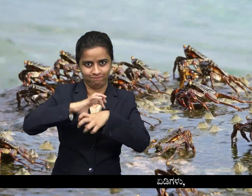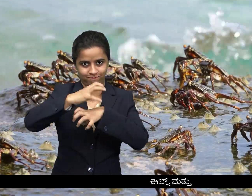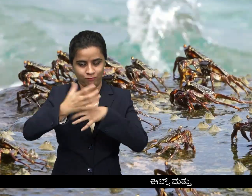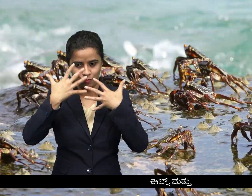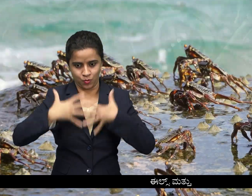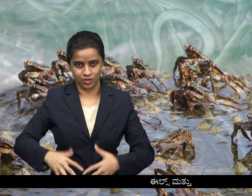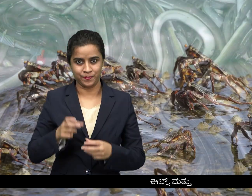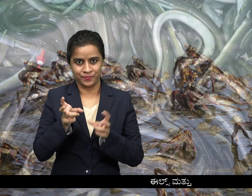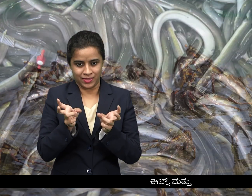ಈಲ್ಸ್ ಮತ್ತು